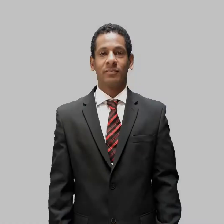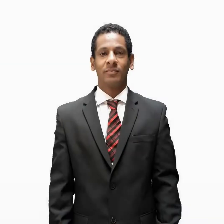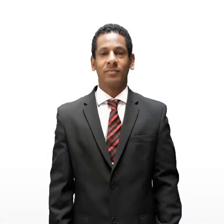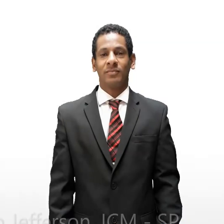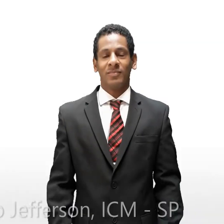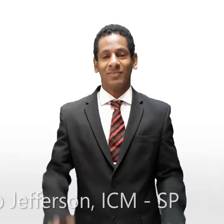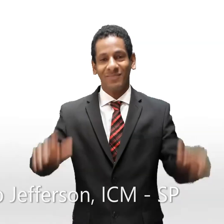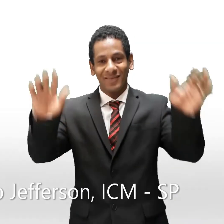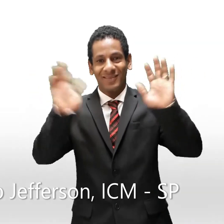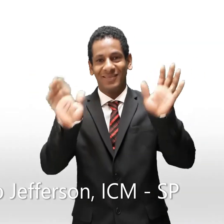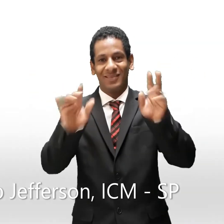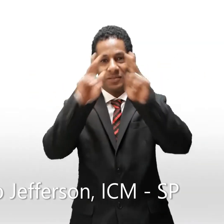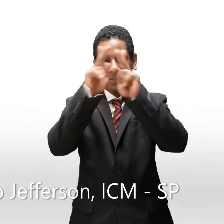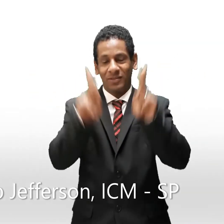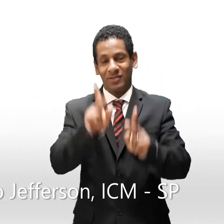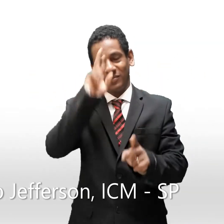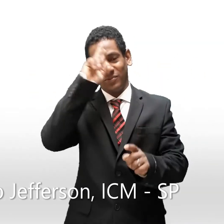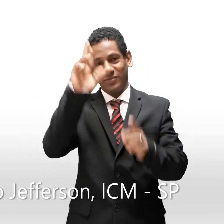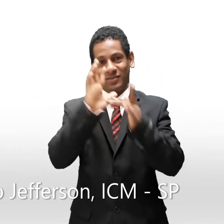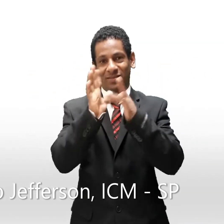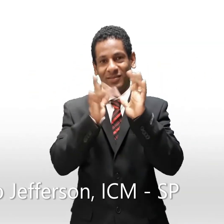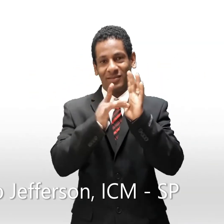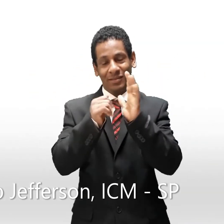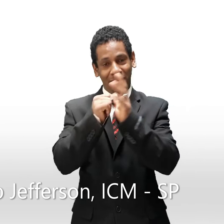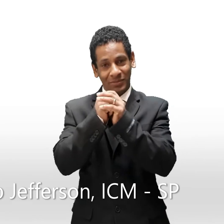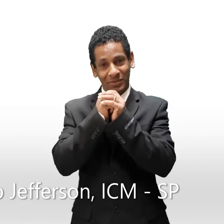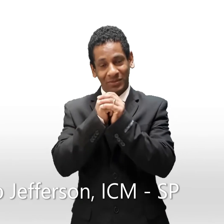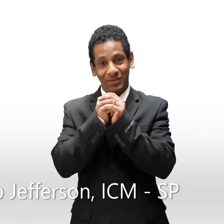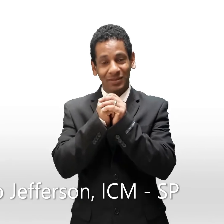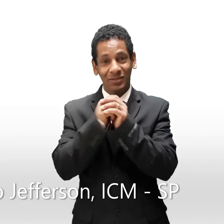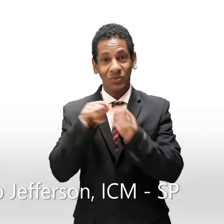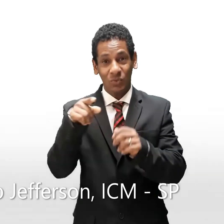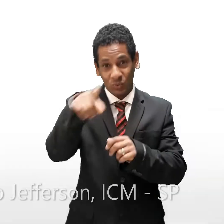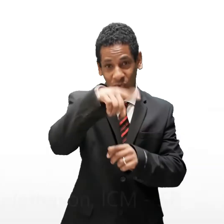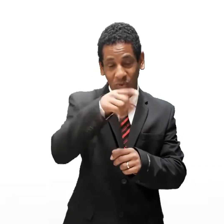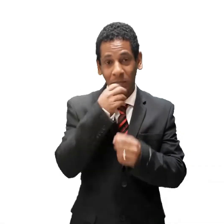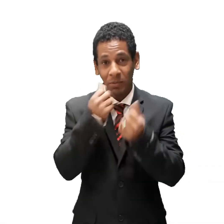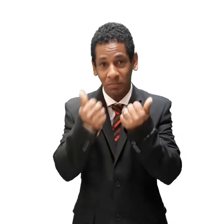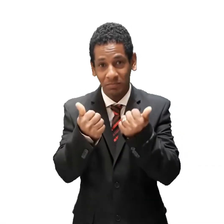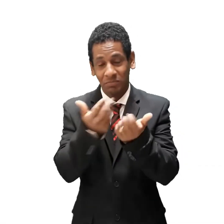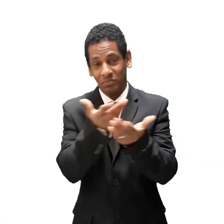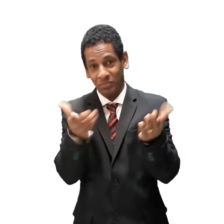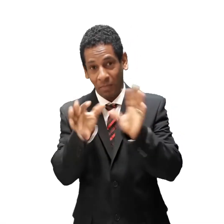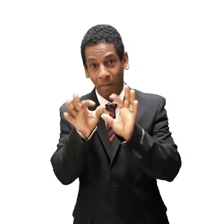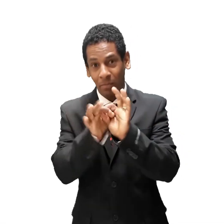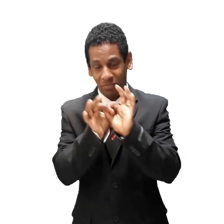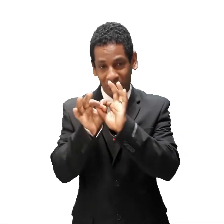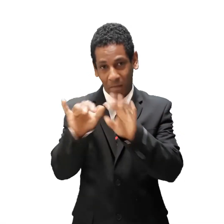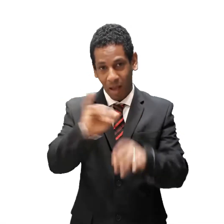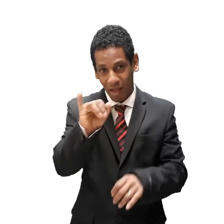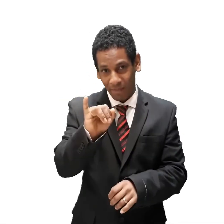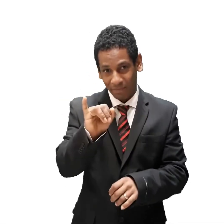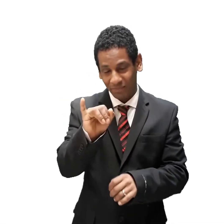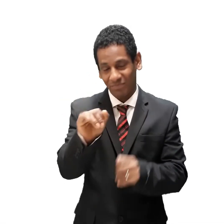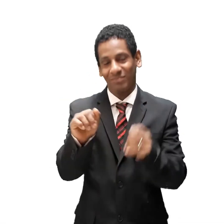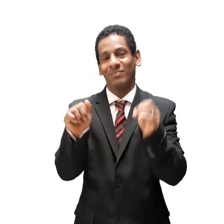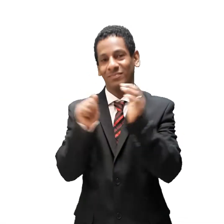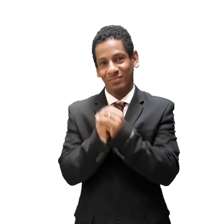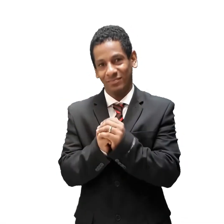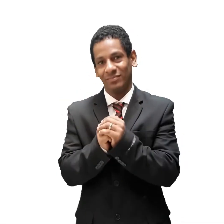Olá, a paz do Senhor Jesus, amém? Como que os irmãos estão? Espero que bem, o bom é estarmos em comunhão uns com os outros.